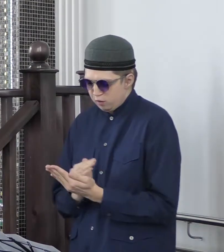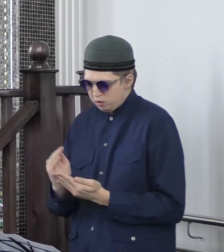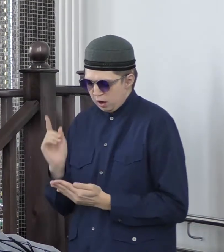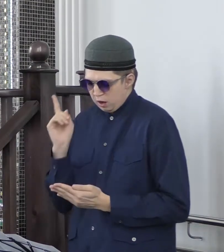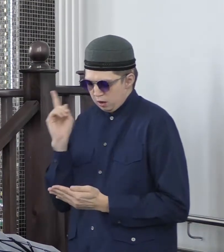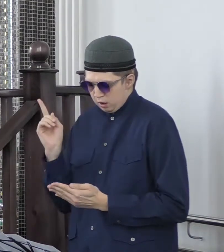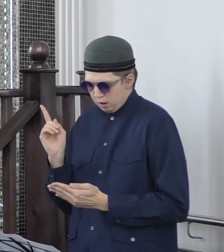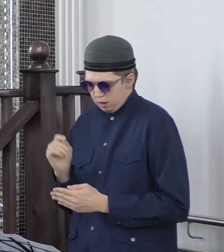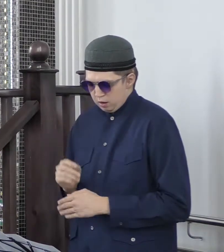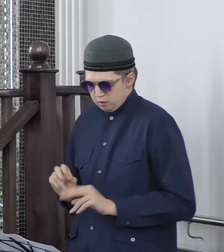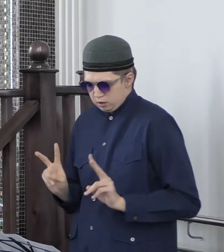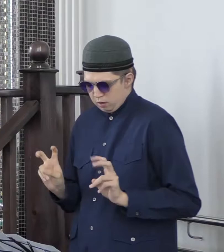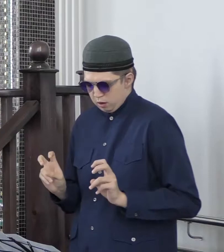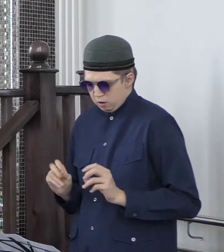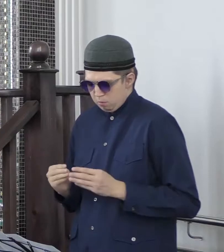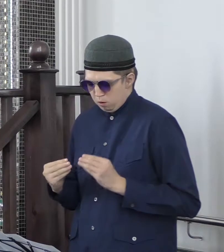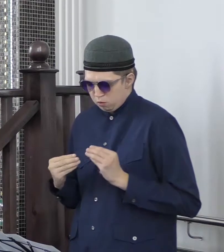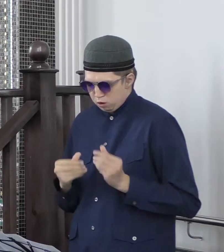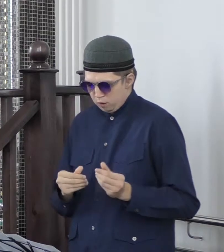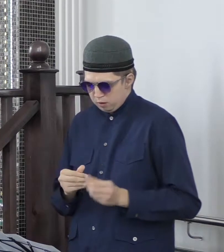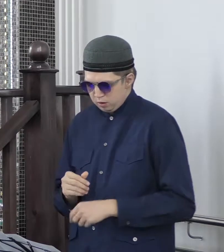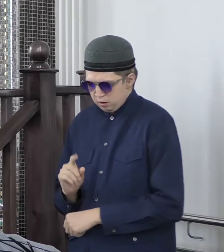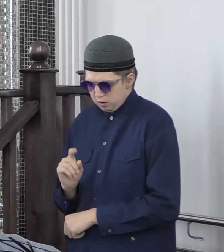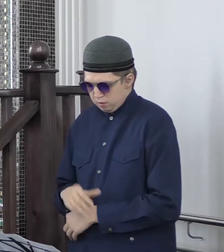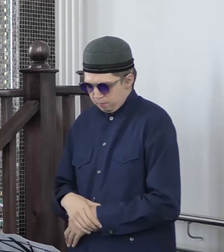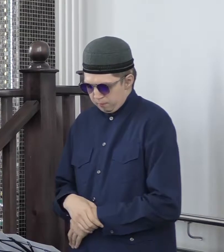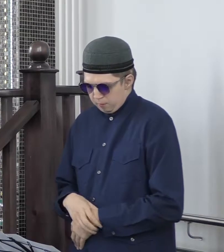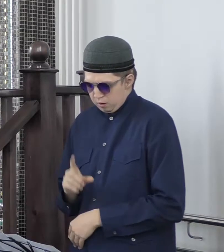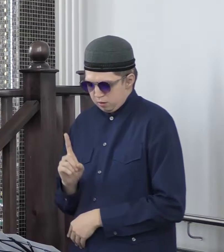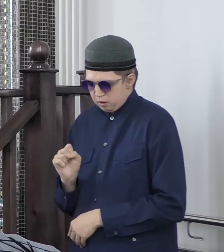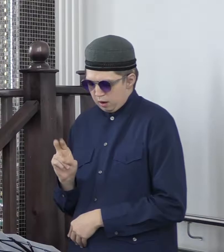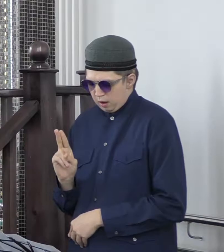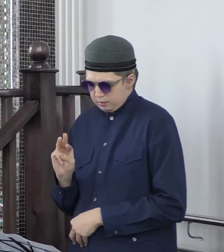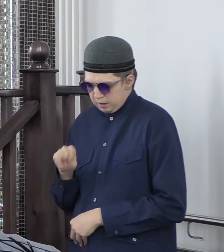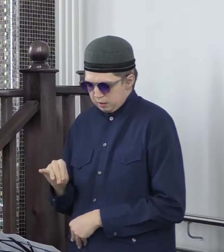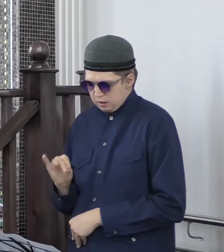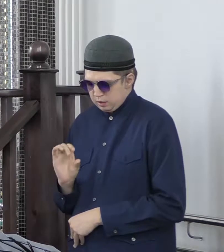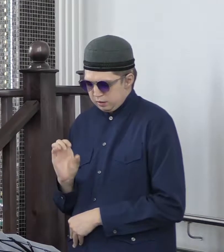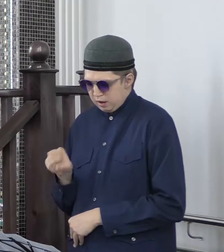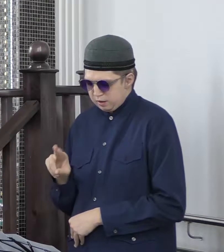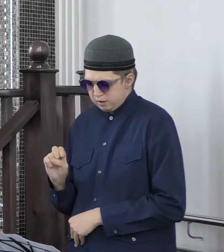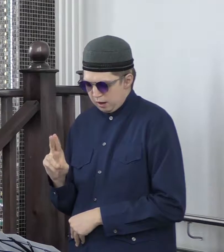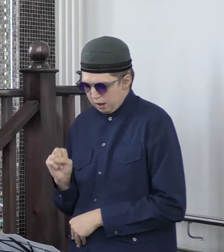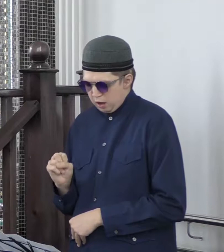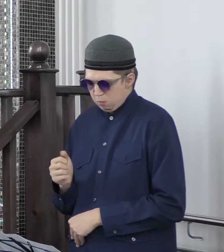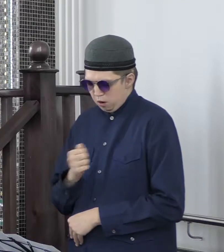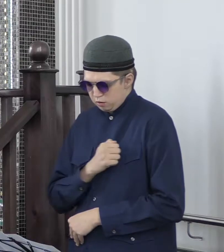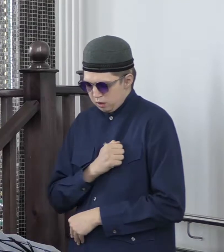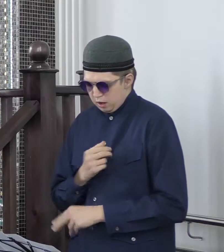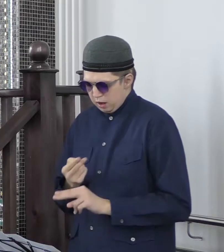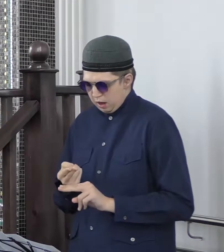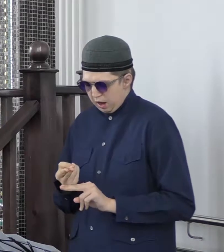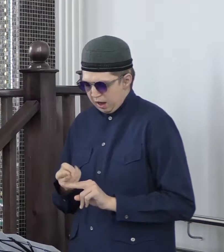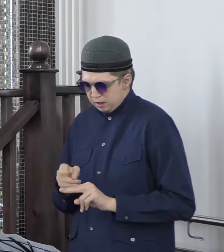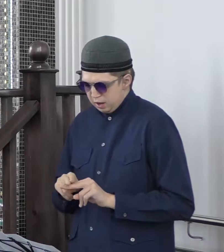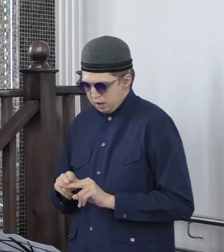السلام عليكم ورحمة الله وبركاته. مبارك السنة سفر عينه بلجيك مصر يعمل